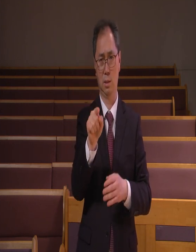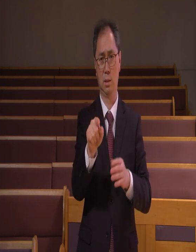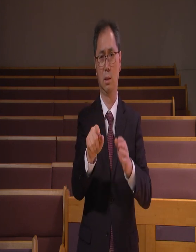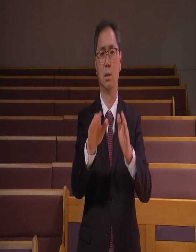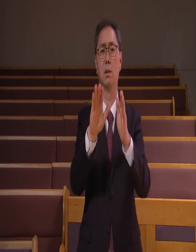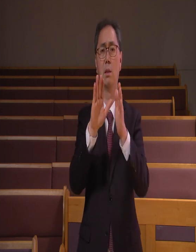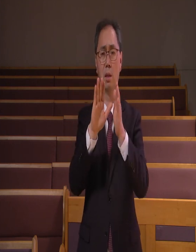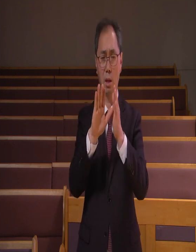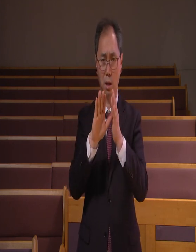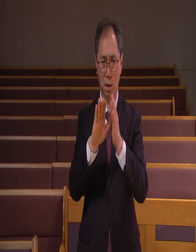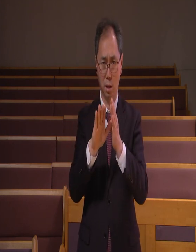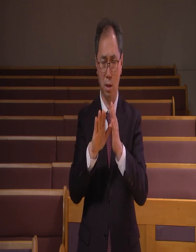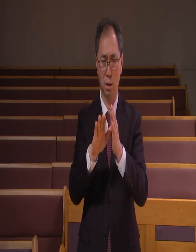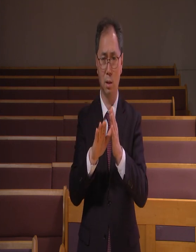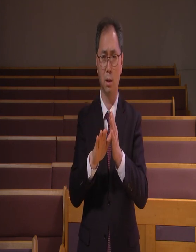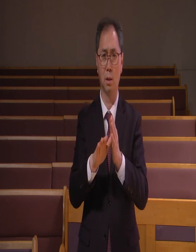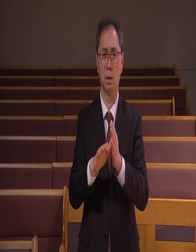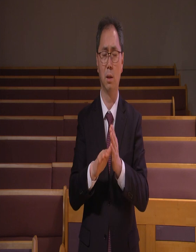있었는가